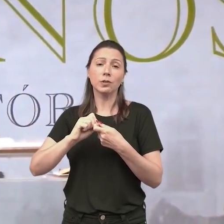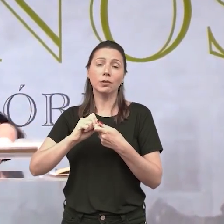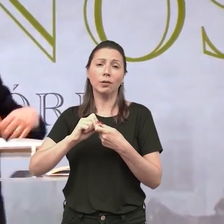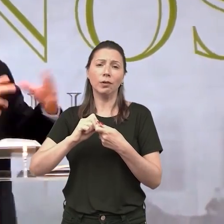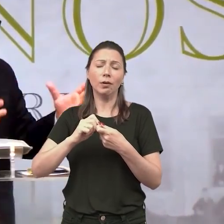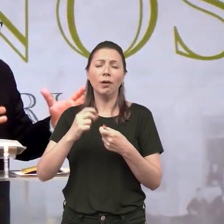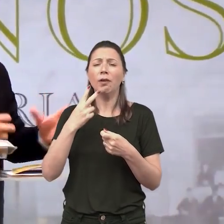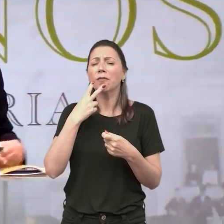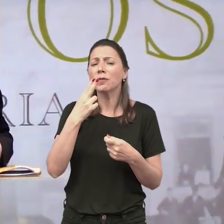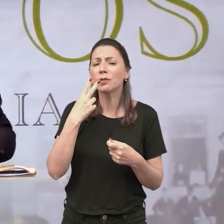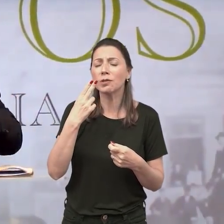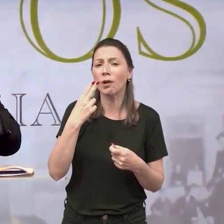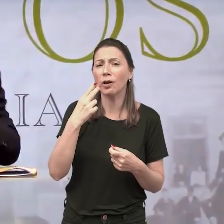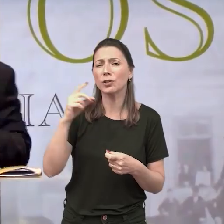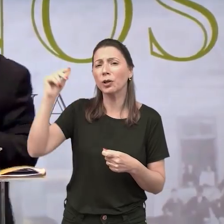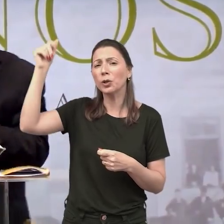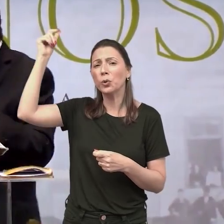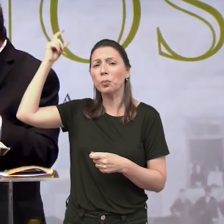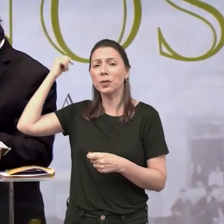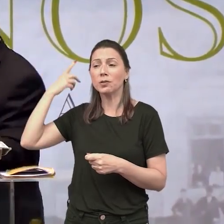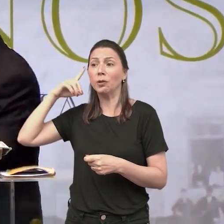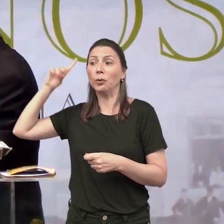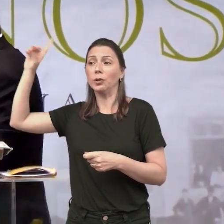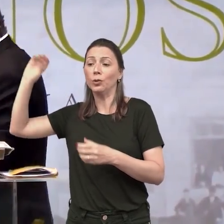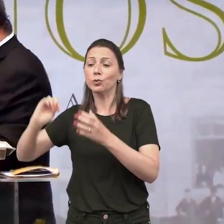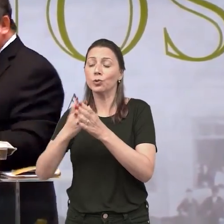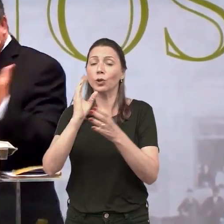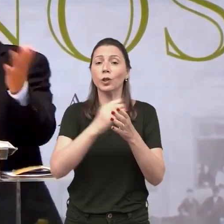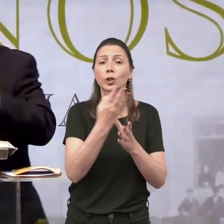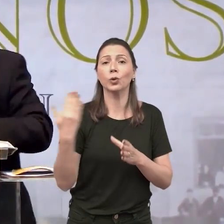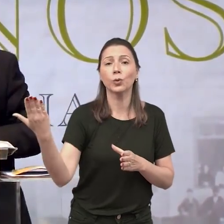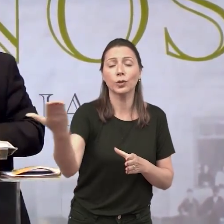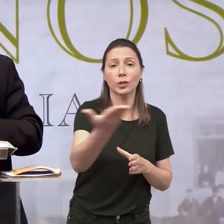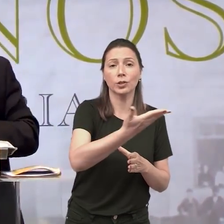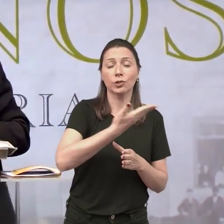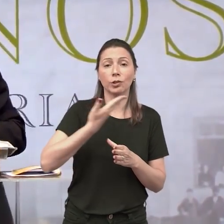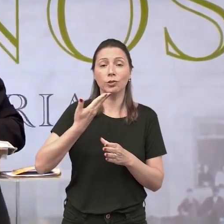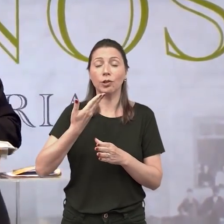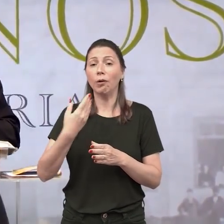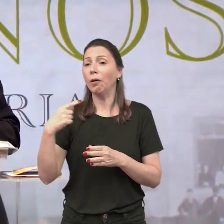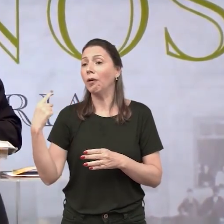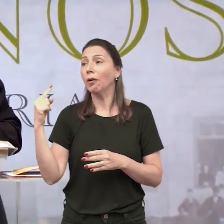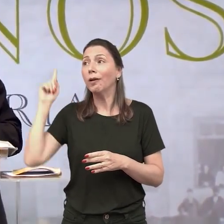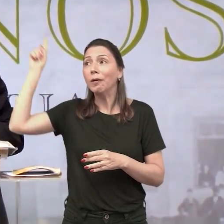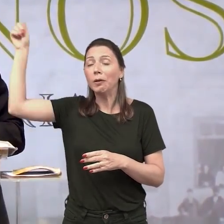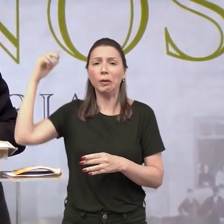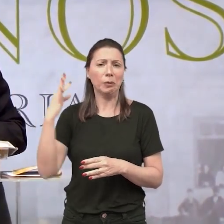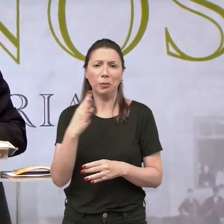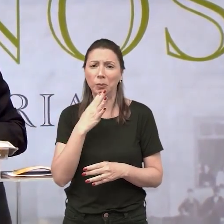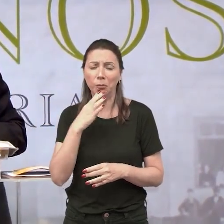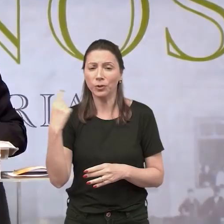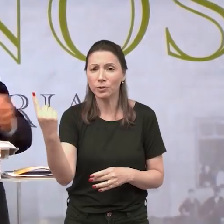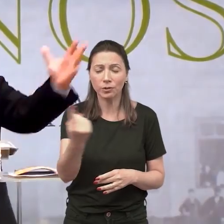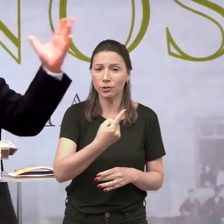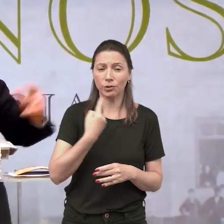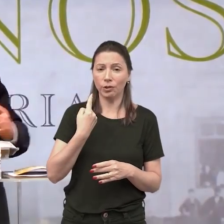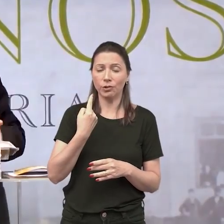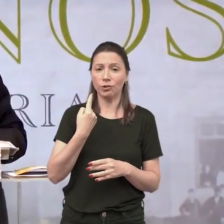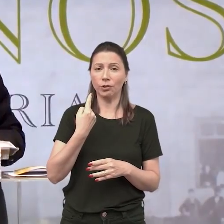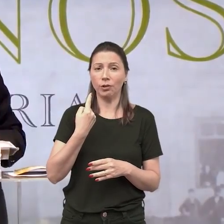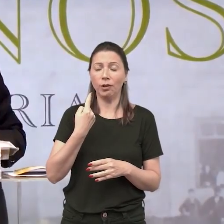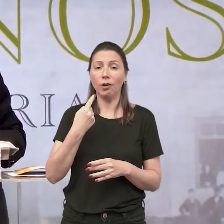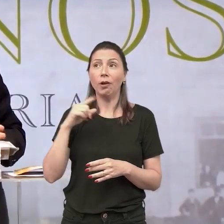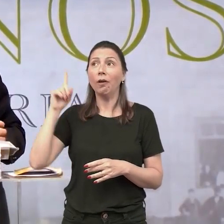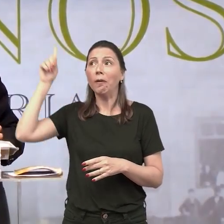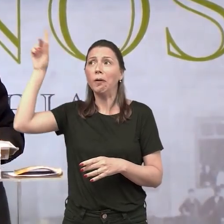nos criou, e se Ele registrou tudo lá, Ele não sabia, Ele não conhecia a gente? Ele não sabia o que